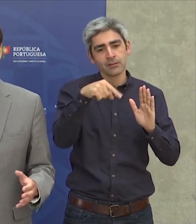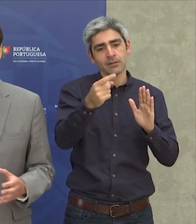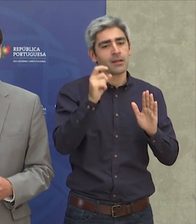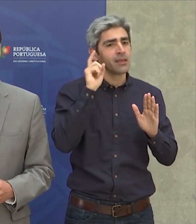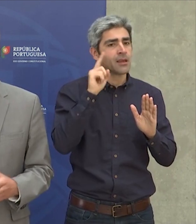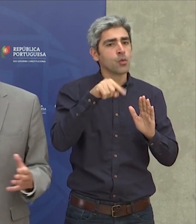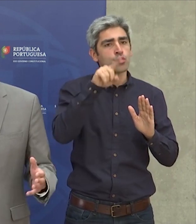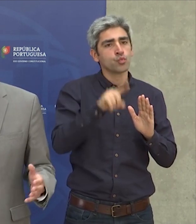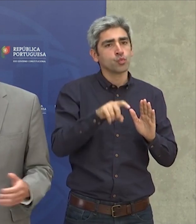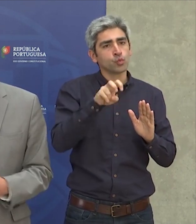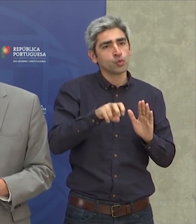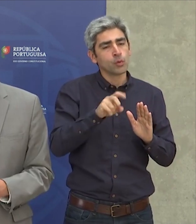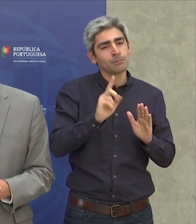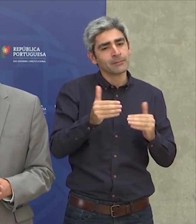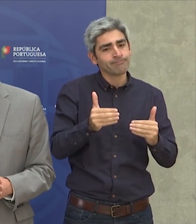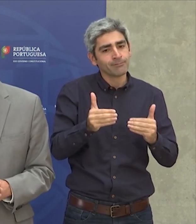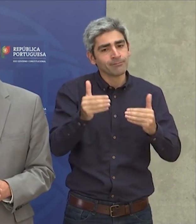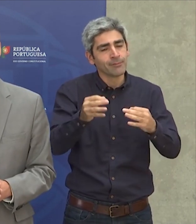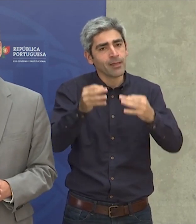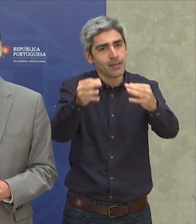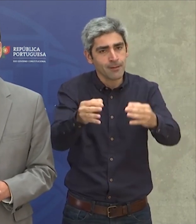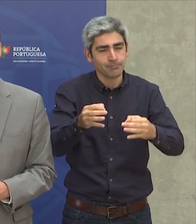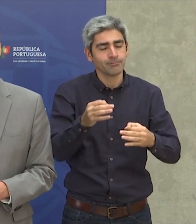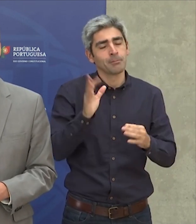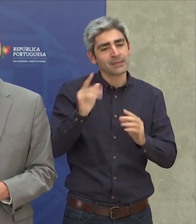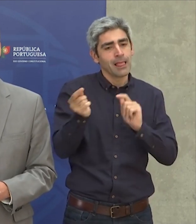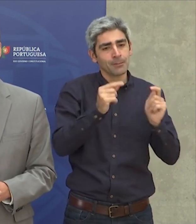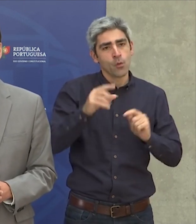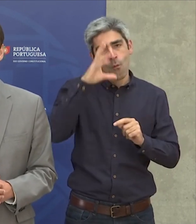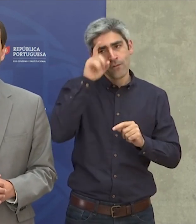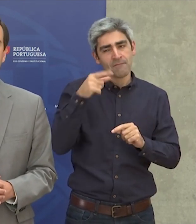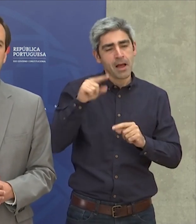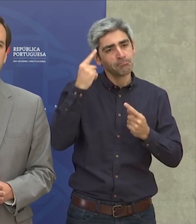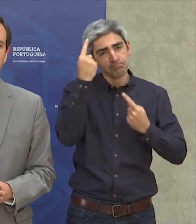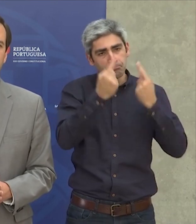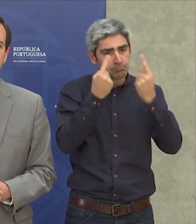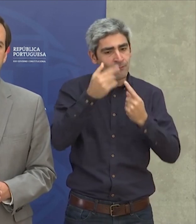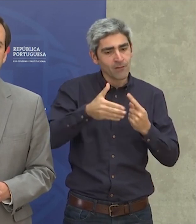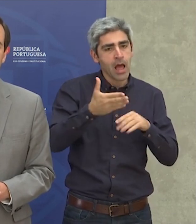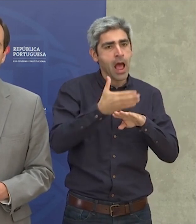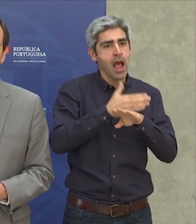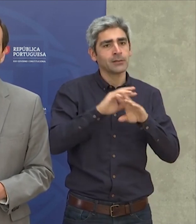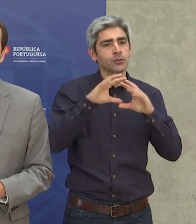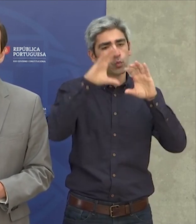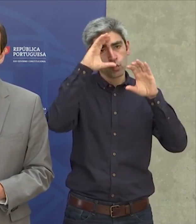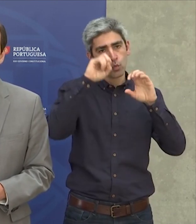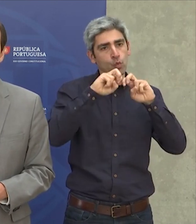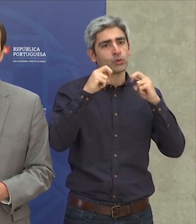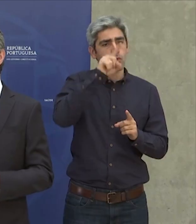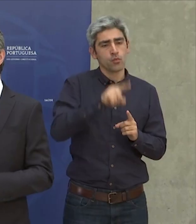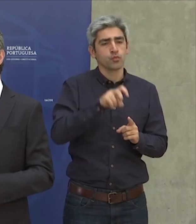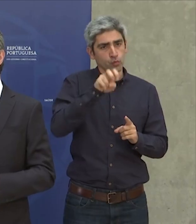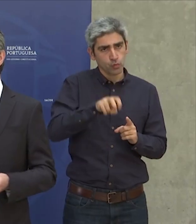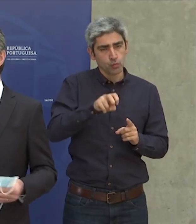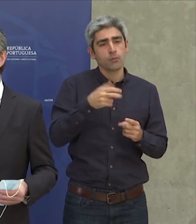de ser debatido e foi assumido por parte do Governo, que essa reflexão será feita antes do Conselho de Ministros de amanhã.